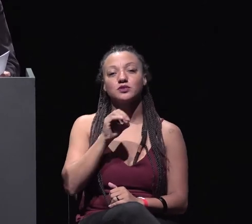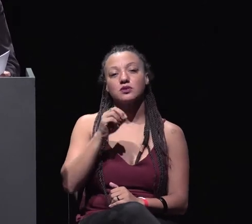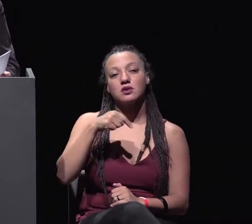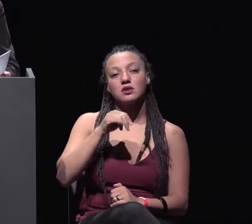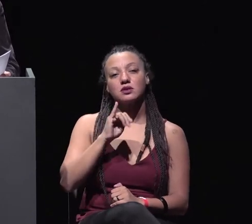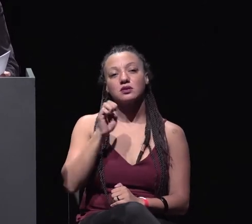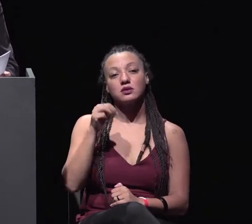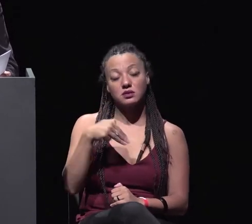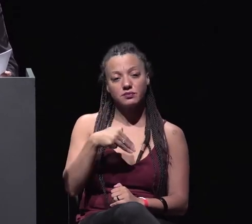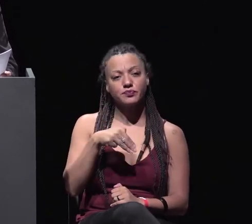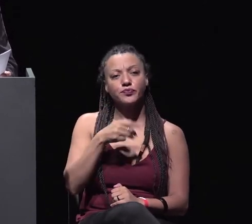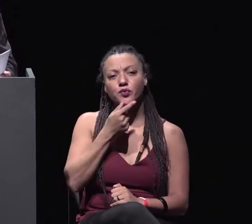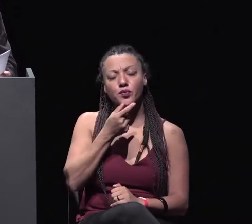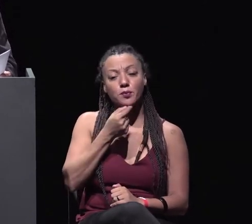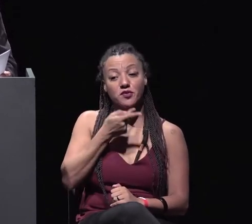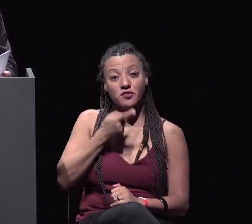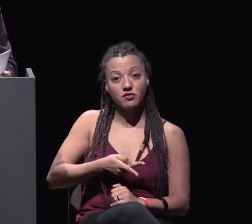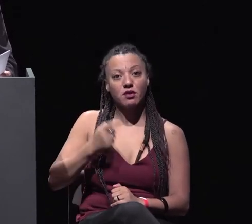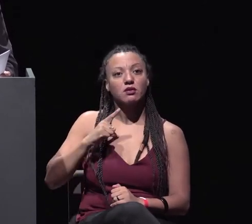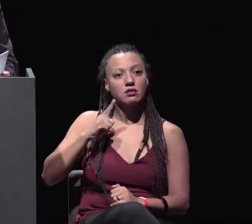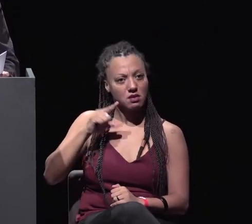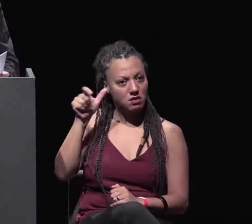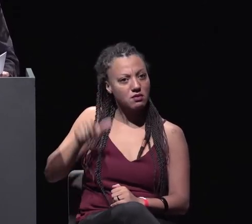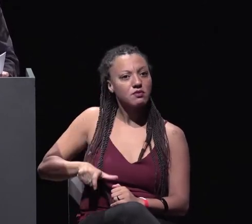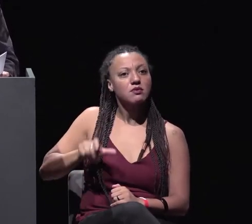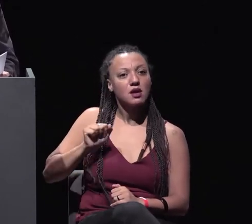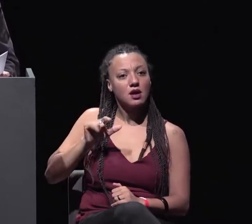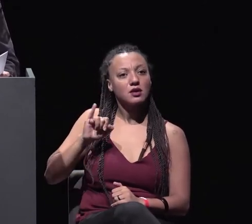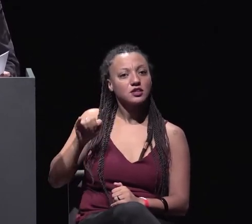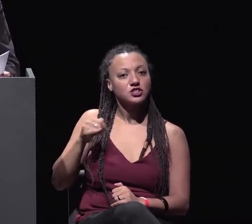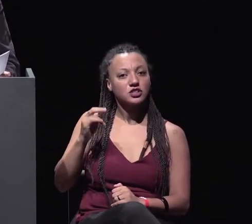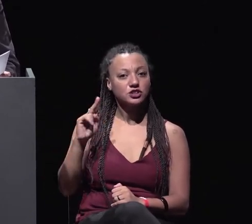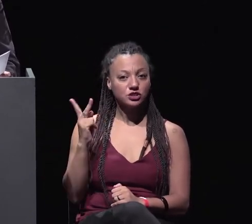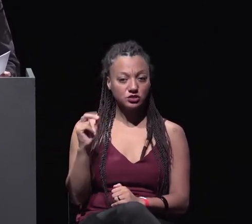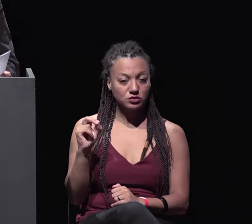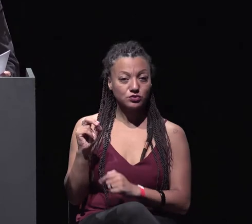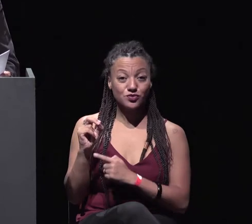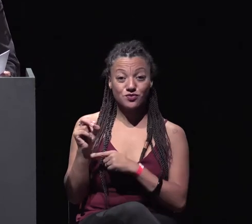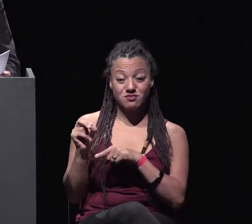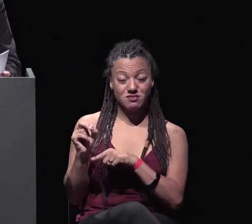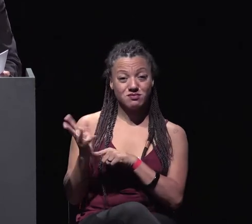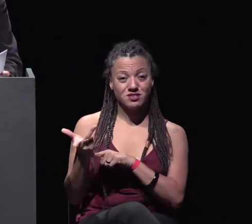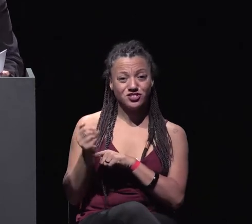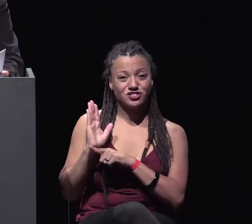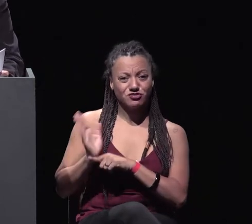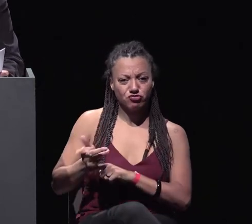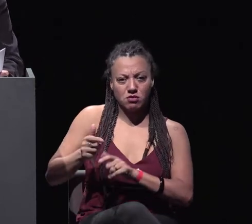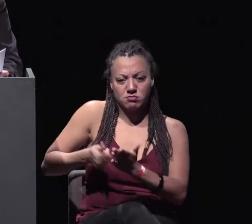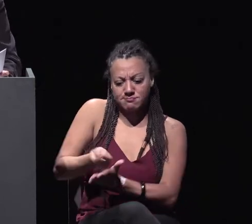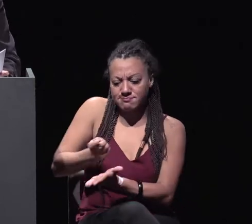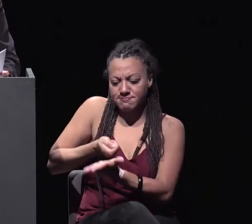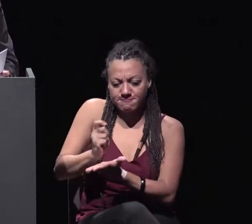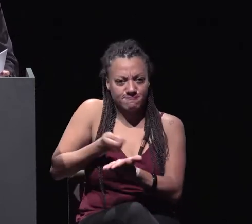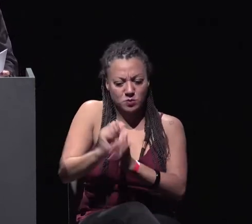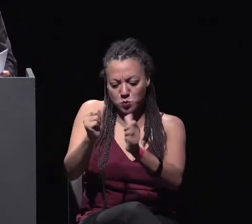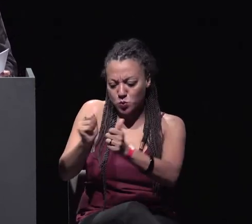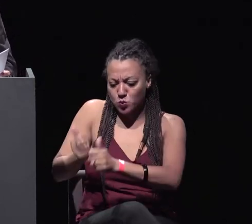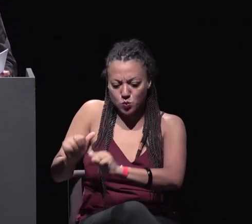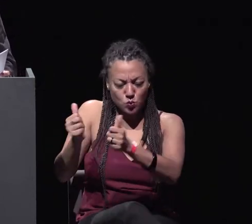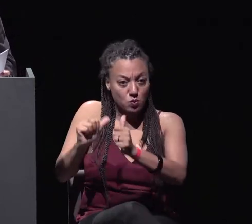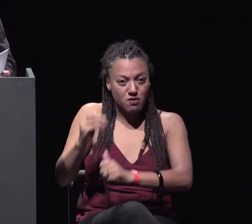em que ele fala sobre a existência desse personagem nessa altura jardim já era um um escultor é